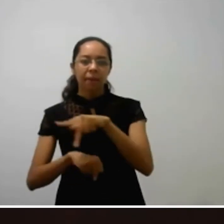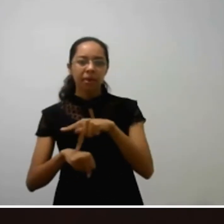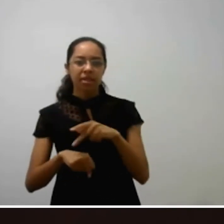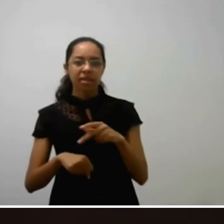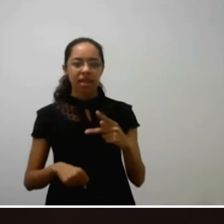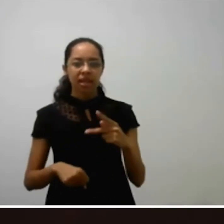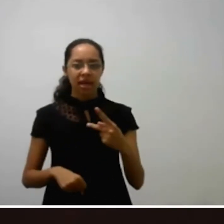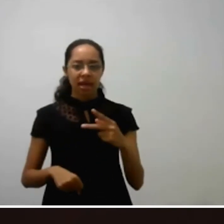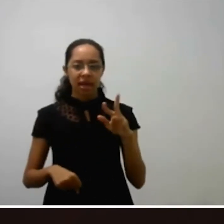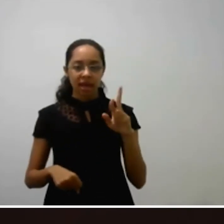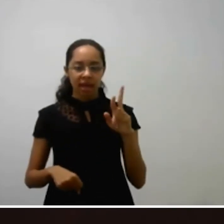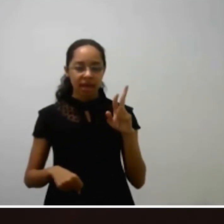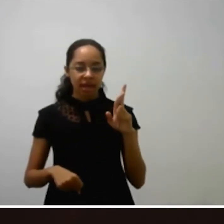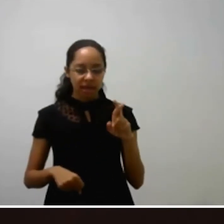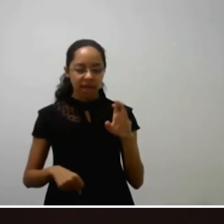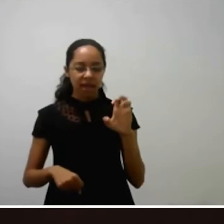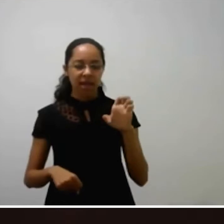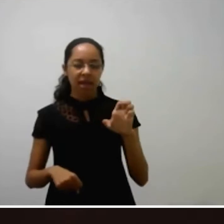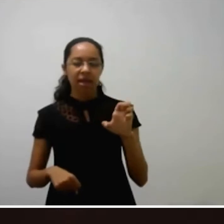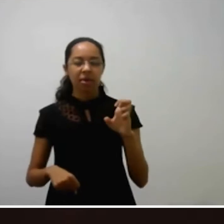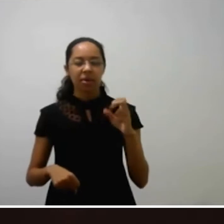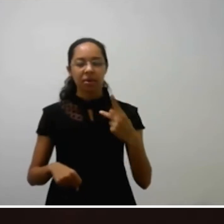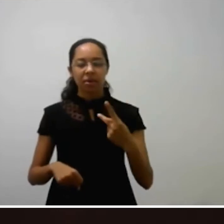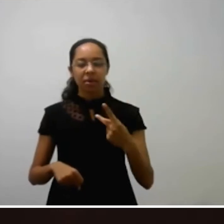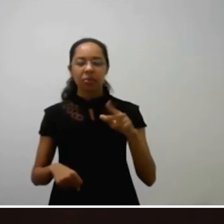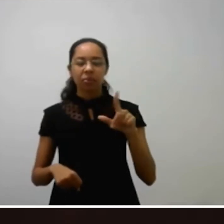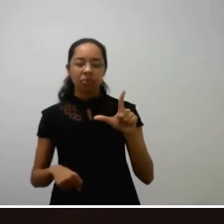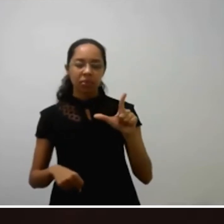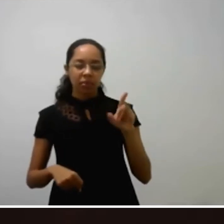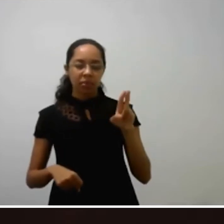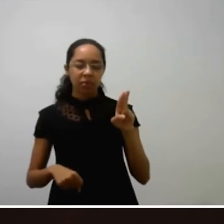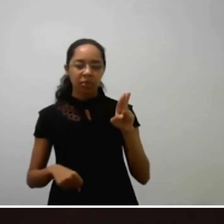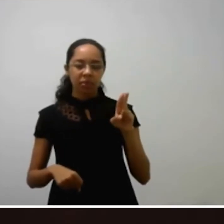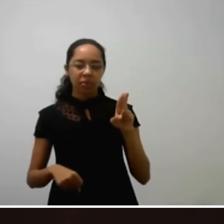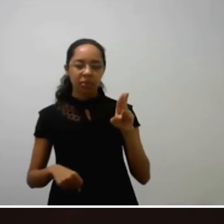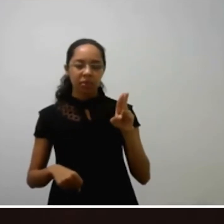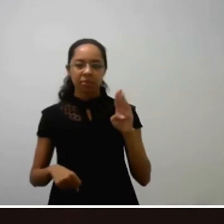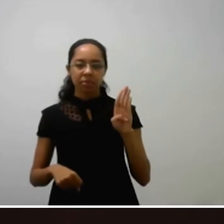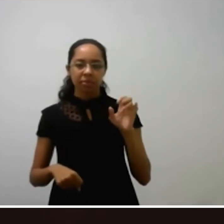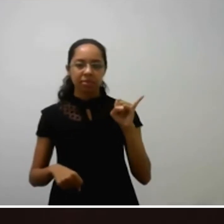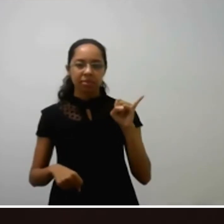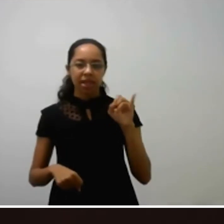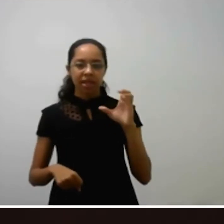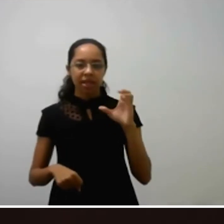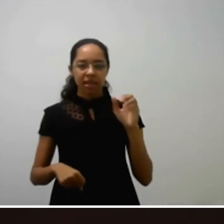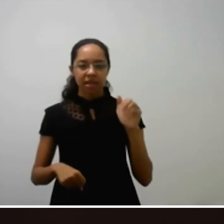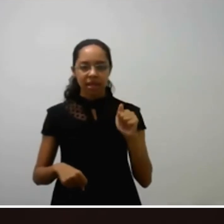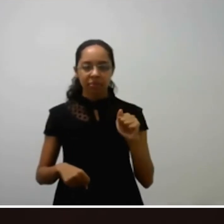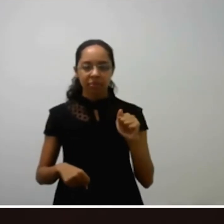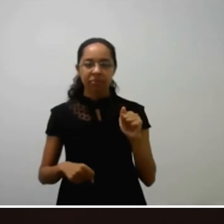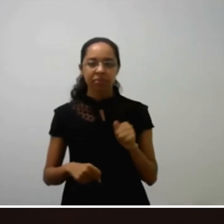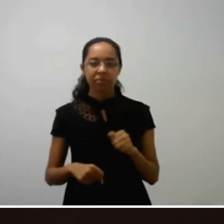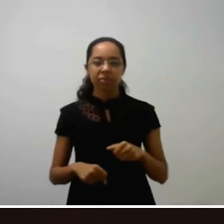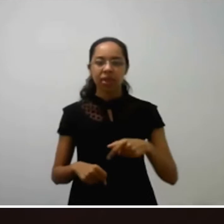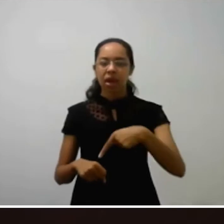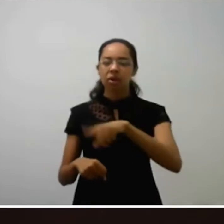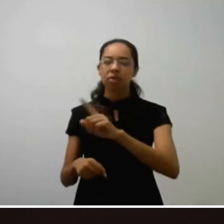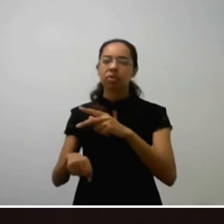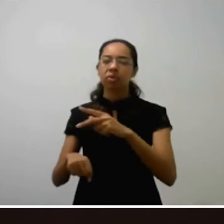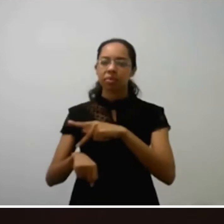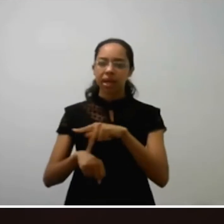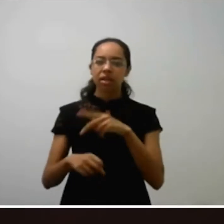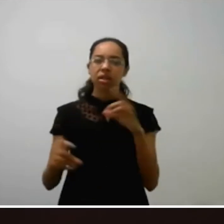a estátua dele dessa praça de Praga, tá? Então, sim, e ele era já um precursor